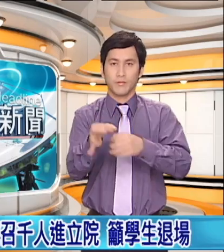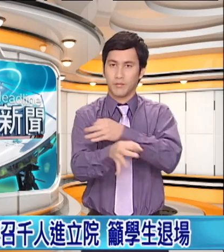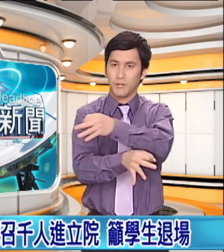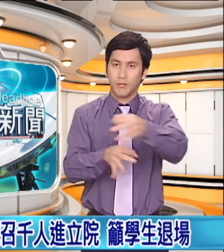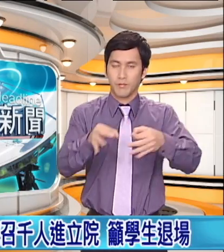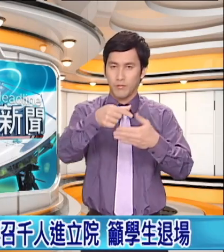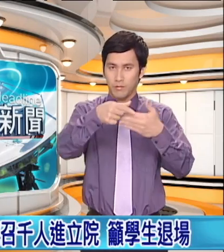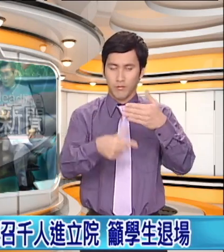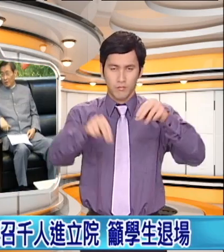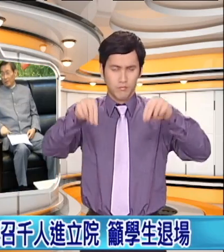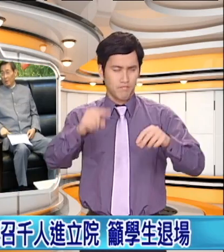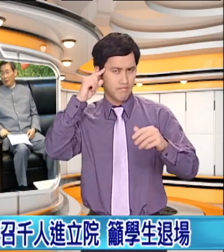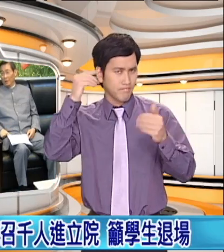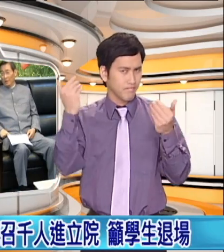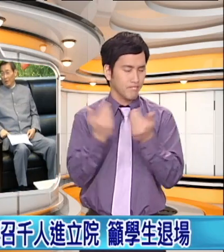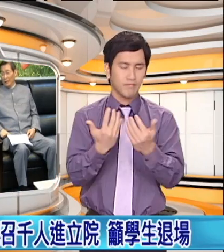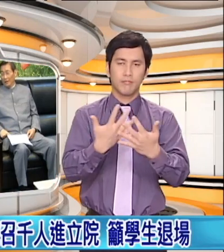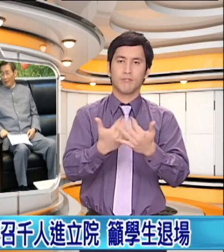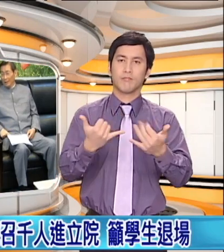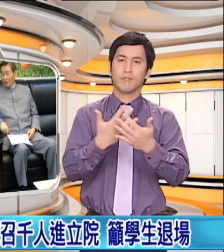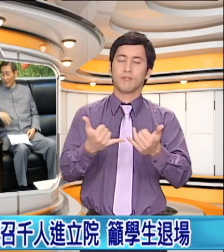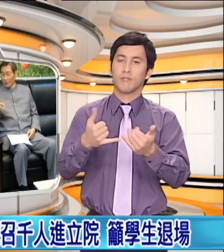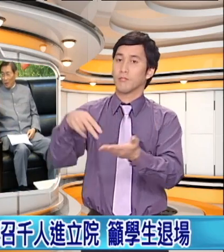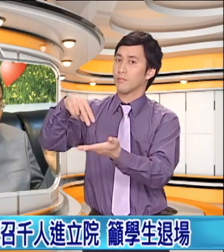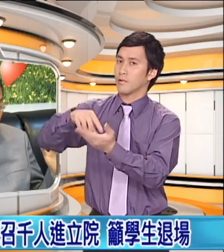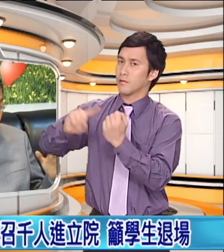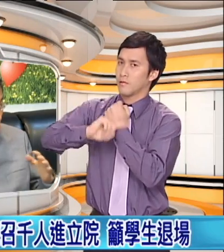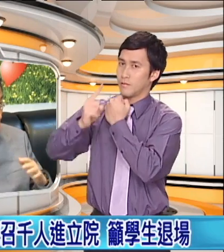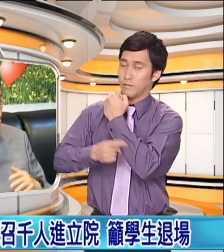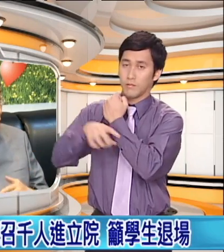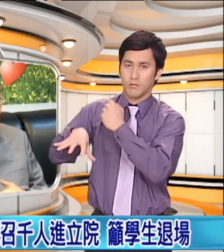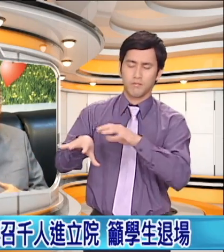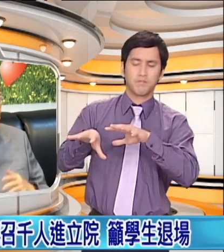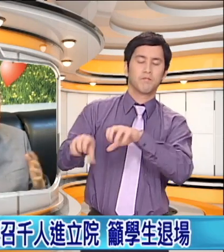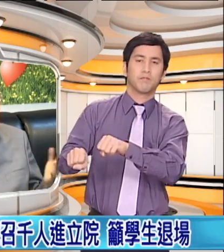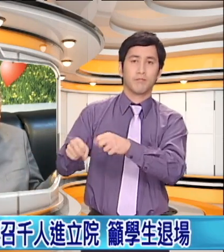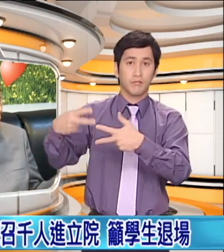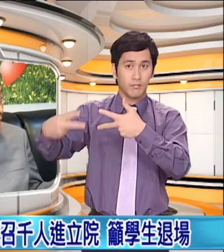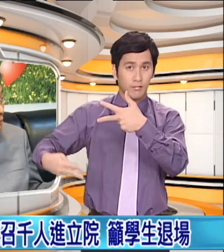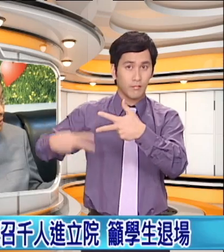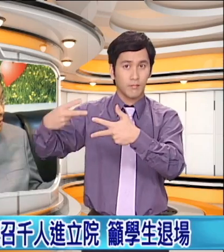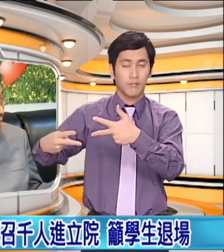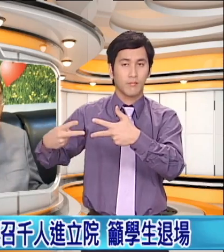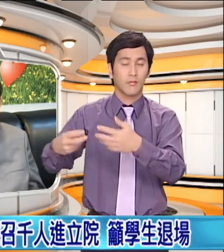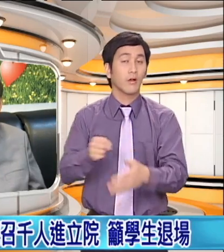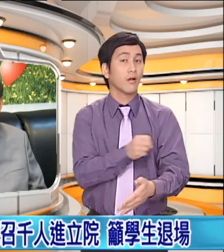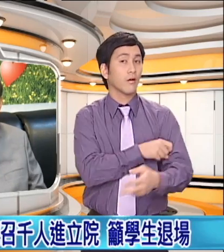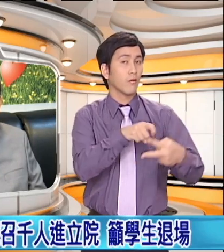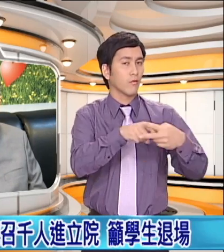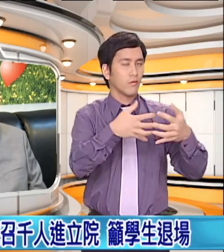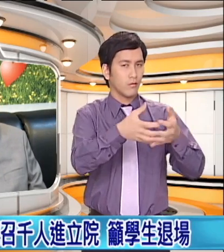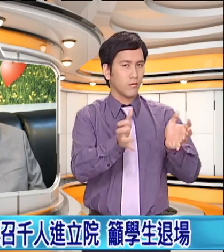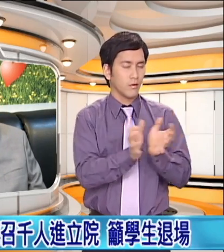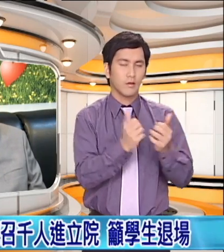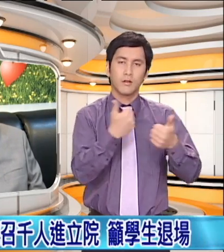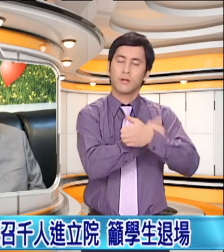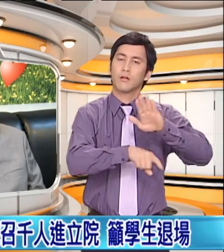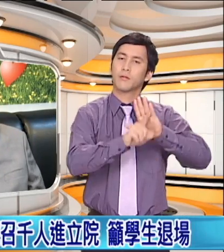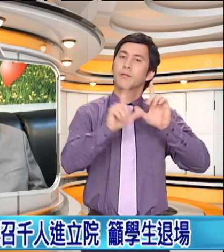反服贸学生占据立法院议场，到现在已经两个星期了。有劳工团体代表出面，呼吁